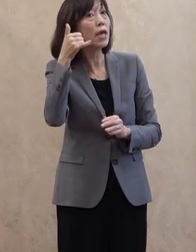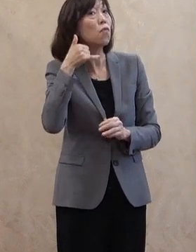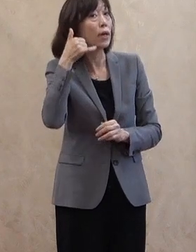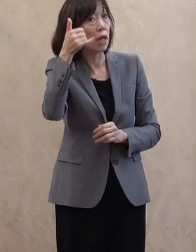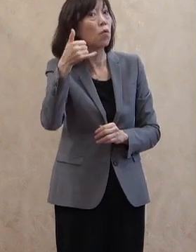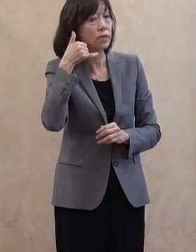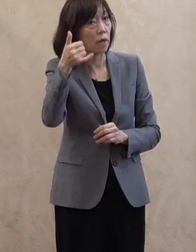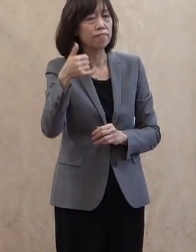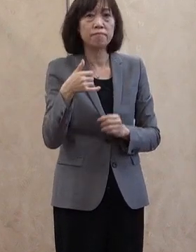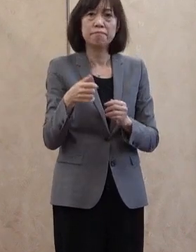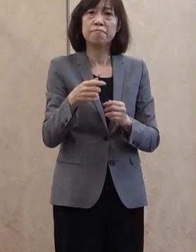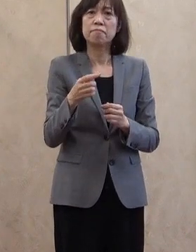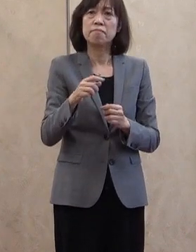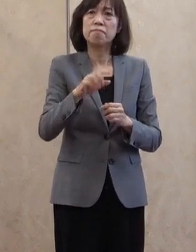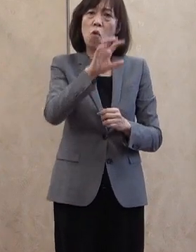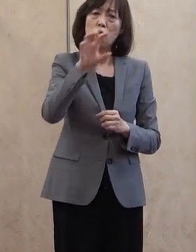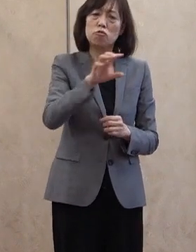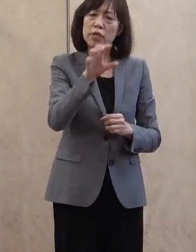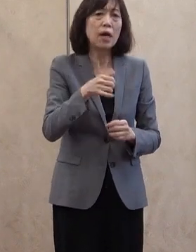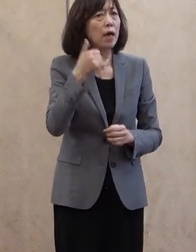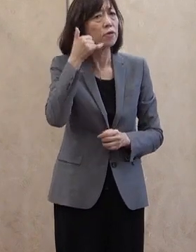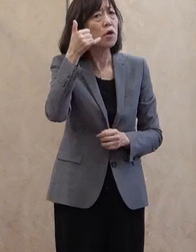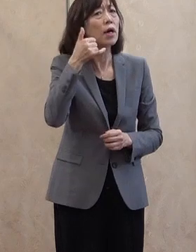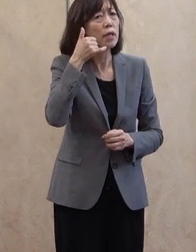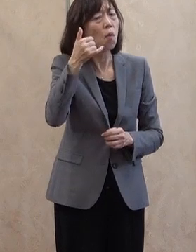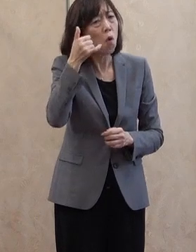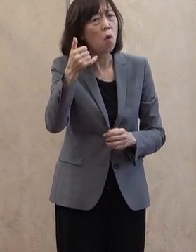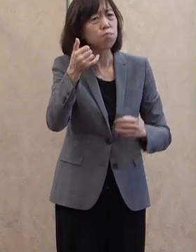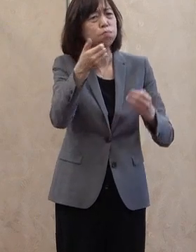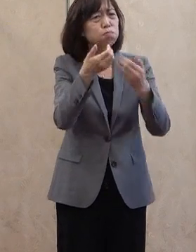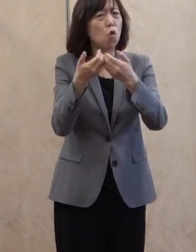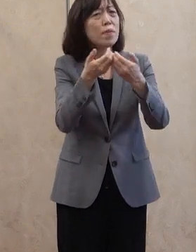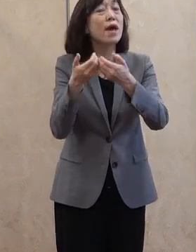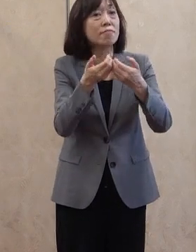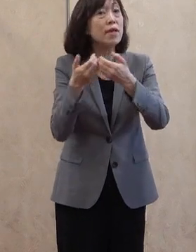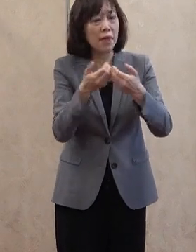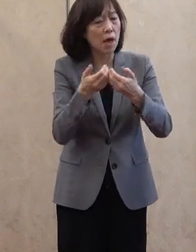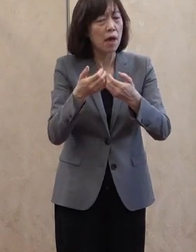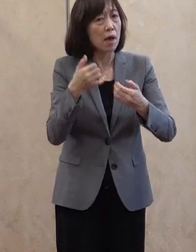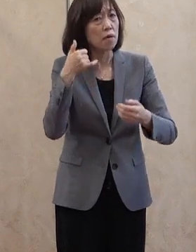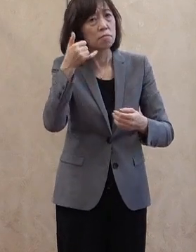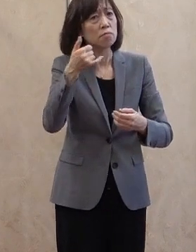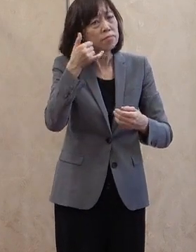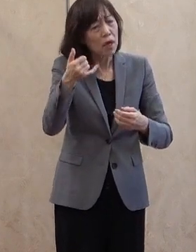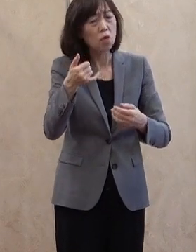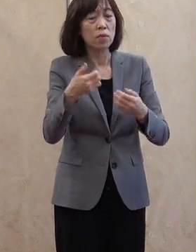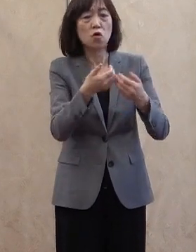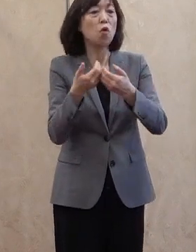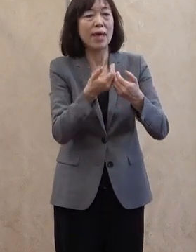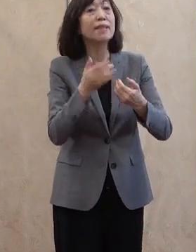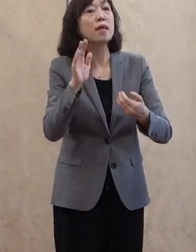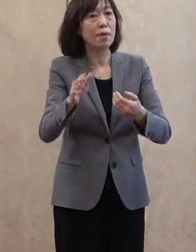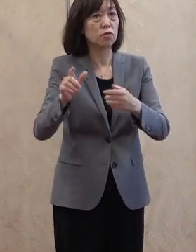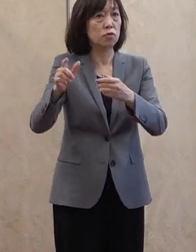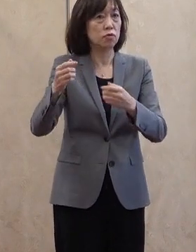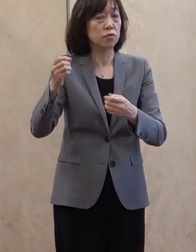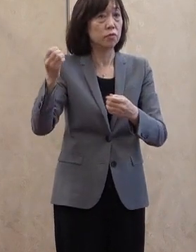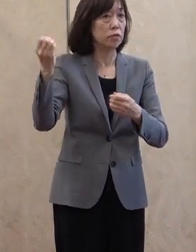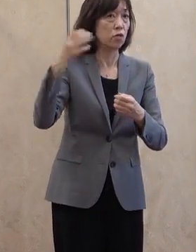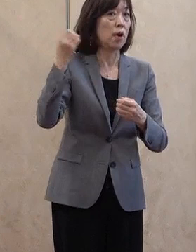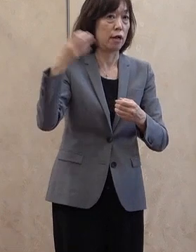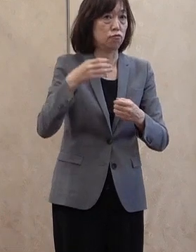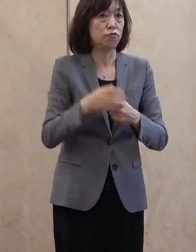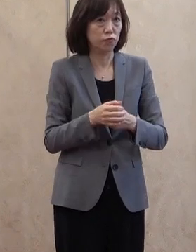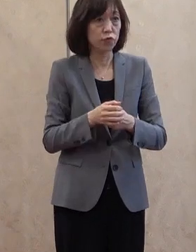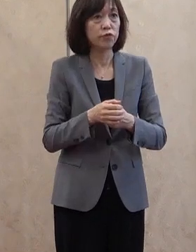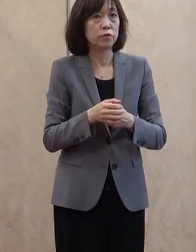ですけど、何遍かけてもで回線が混み合ってて、っていうテープが回るんですね。今10分前にやってもそうでした。